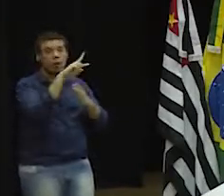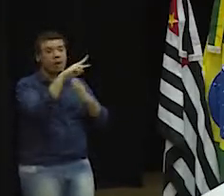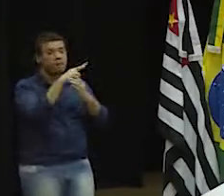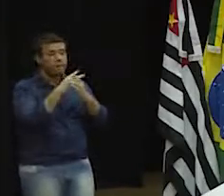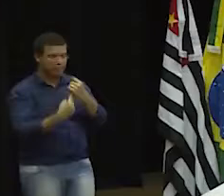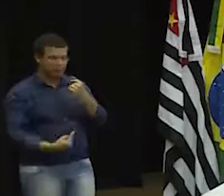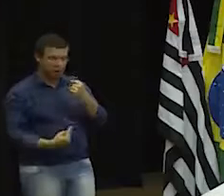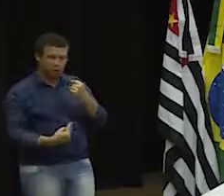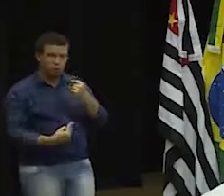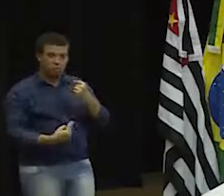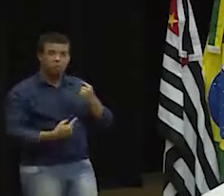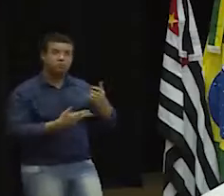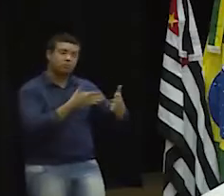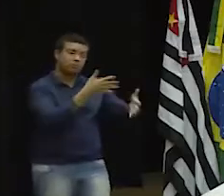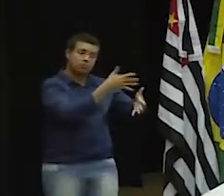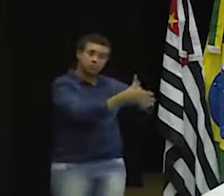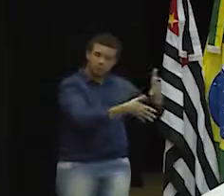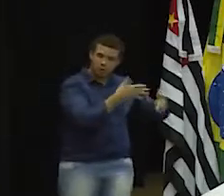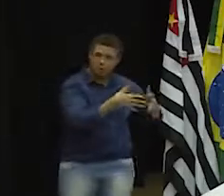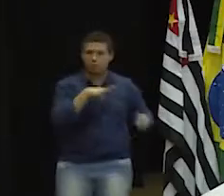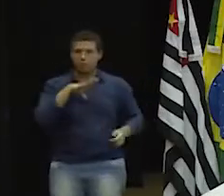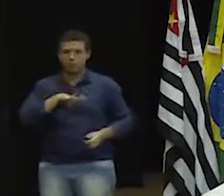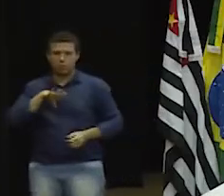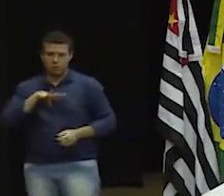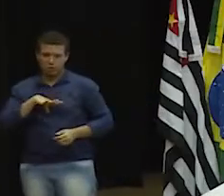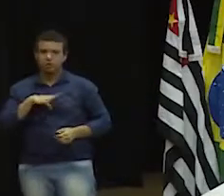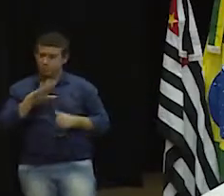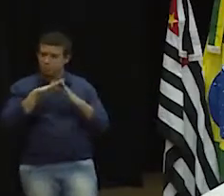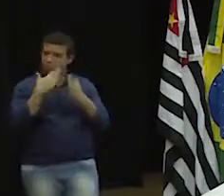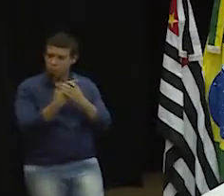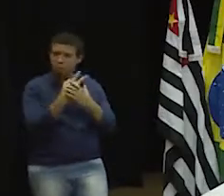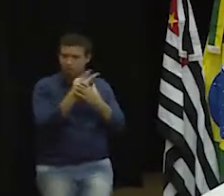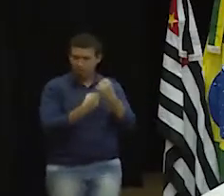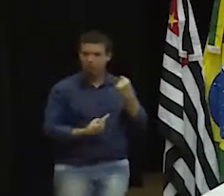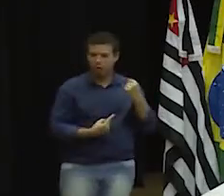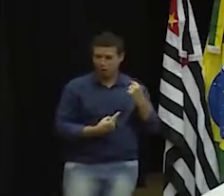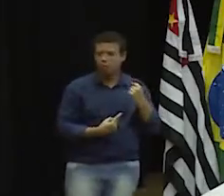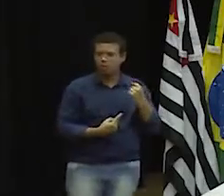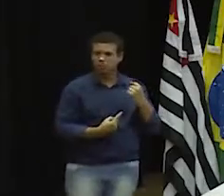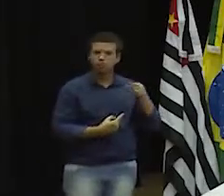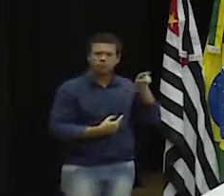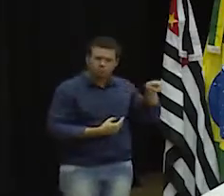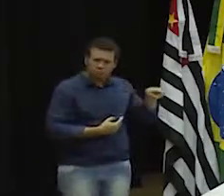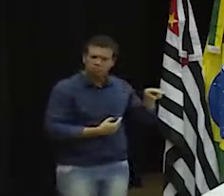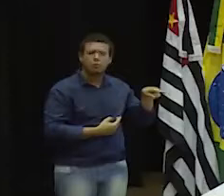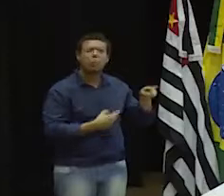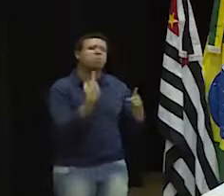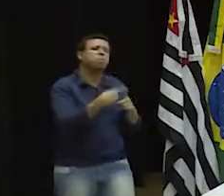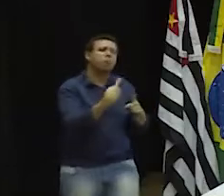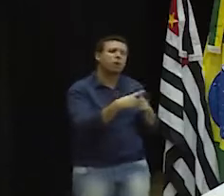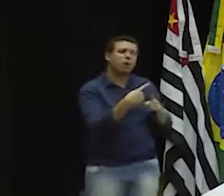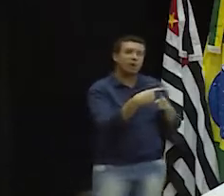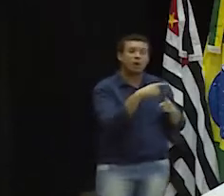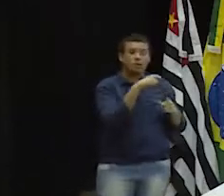matriculados em escolas bilíngues, que tivessem Libras e português nas escolas. Por